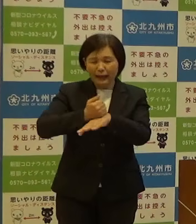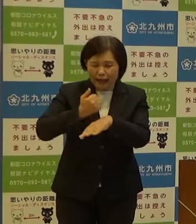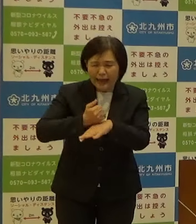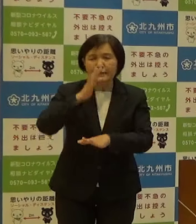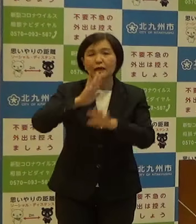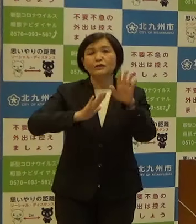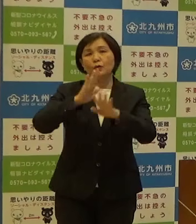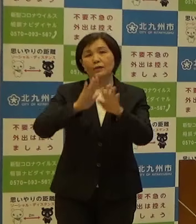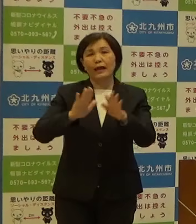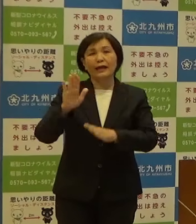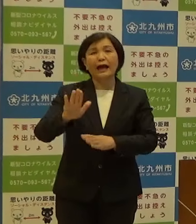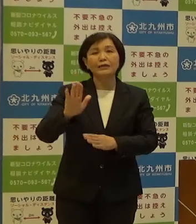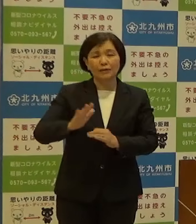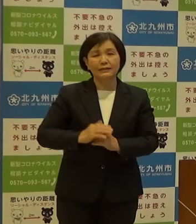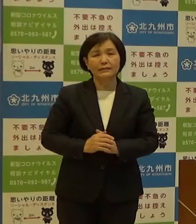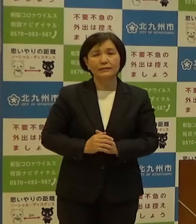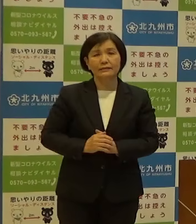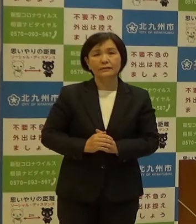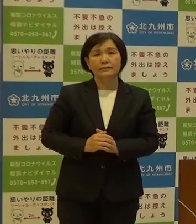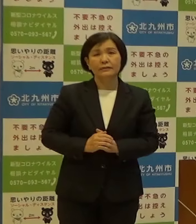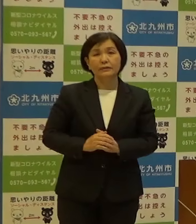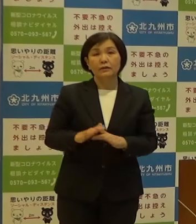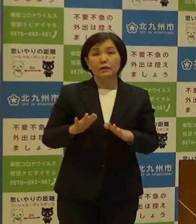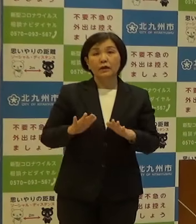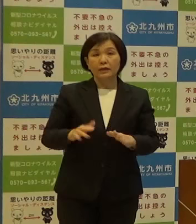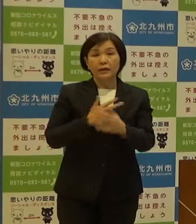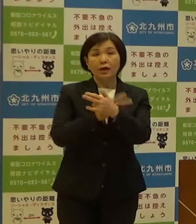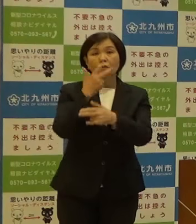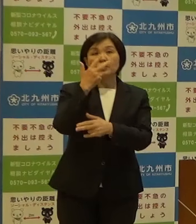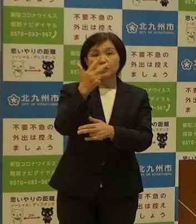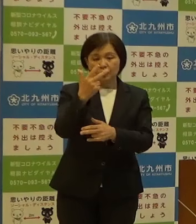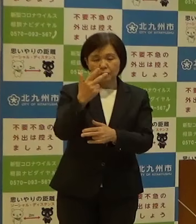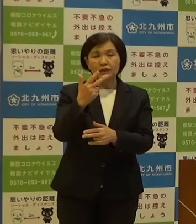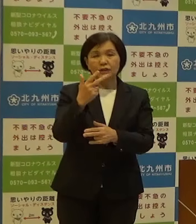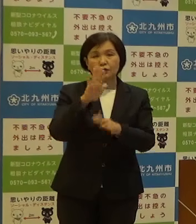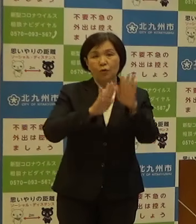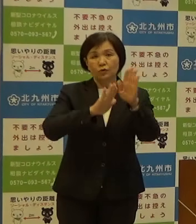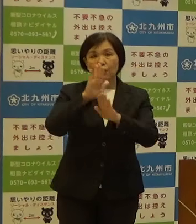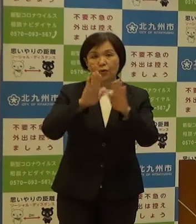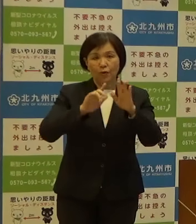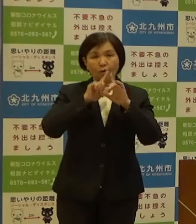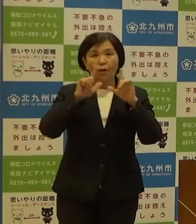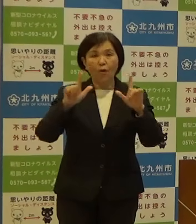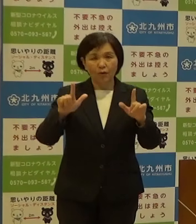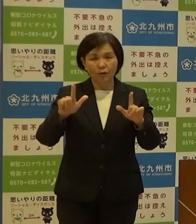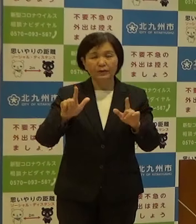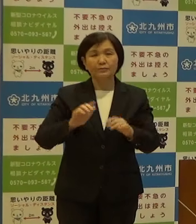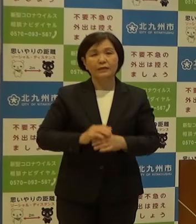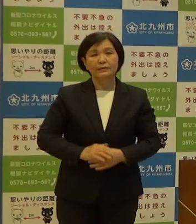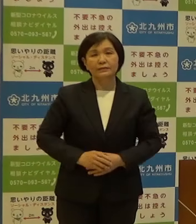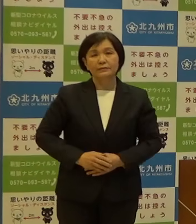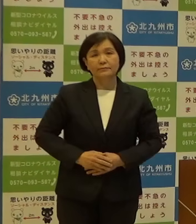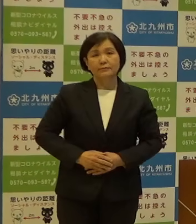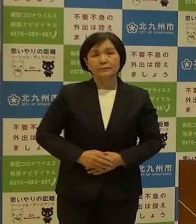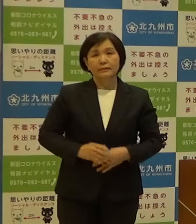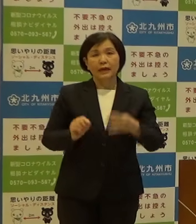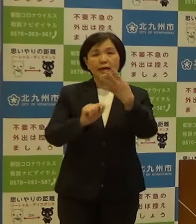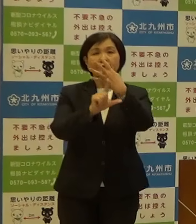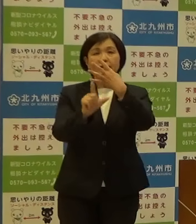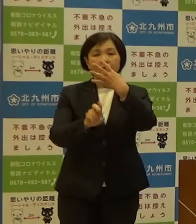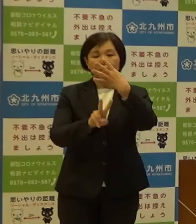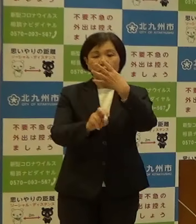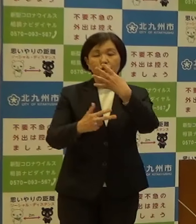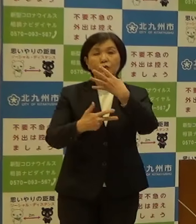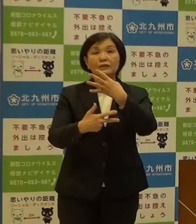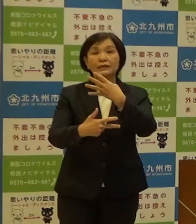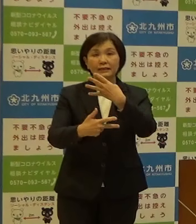。そのような中、本市における状況でありますが、4月27